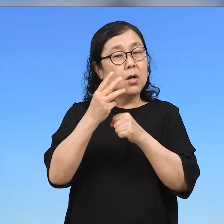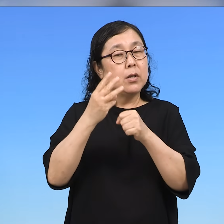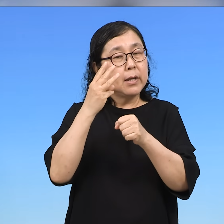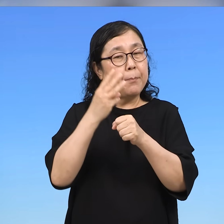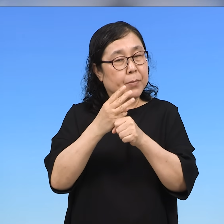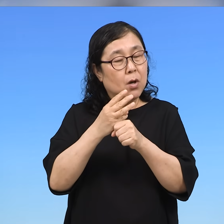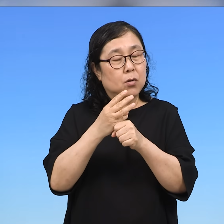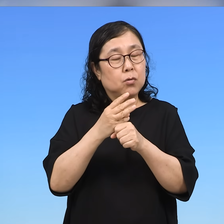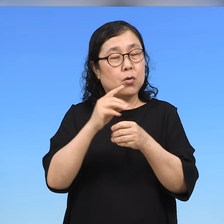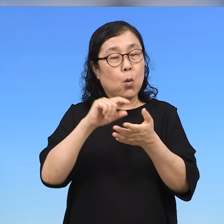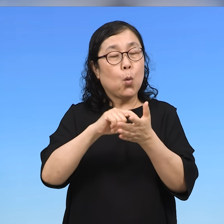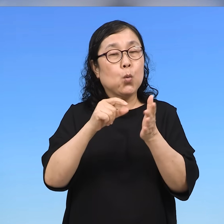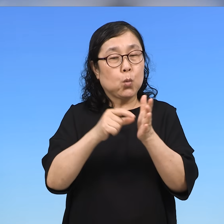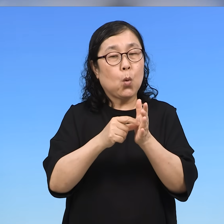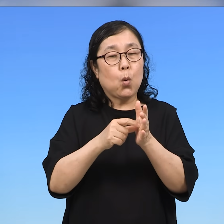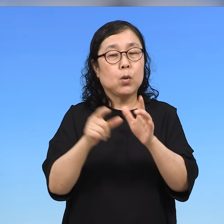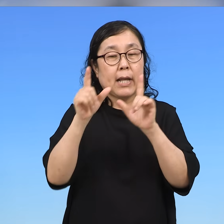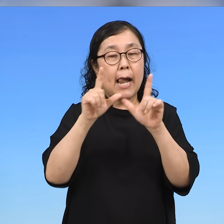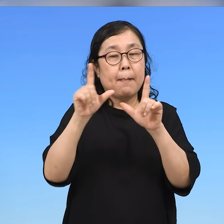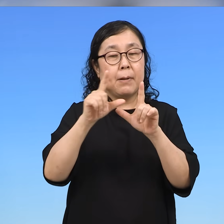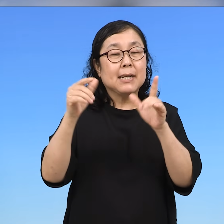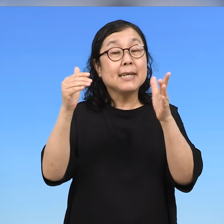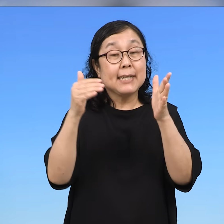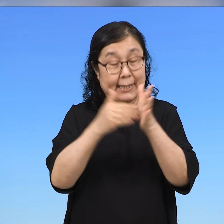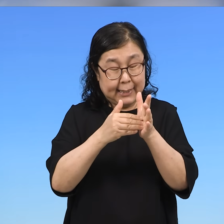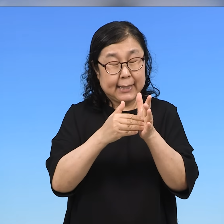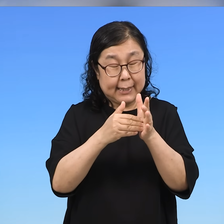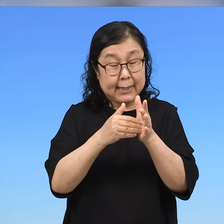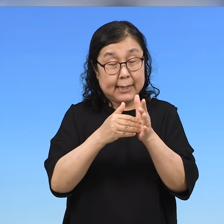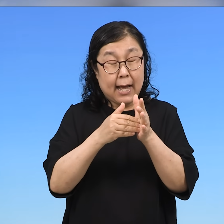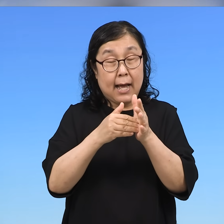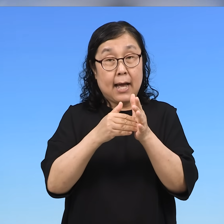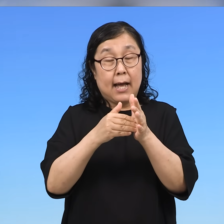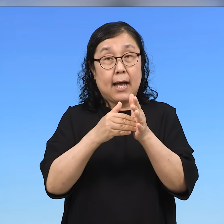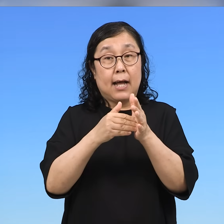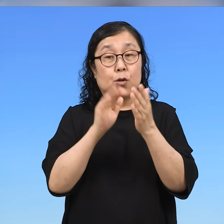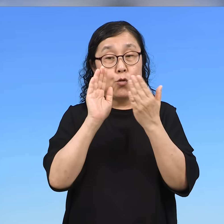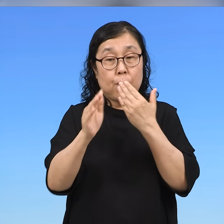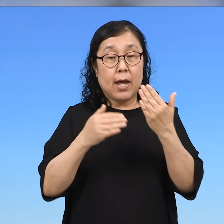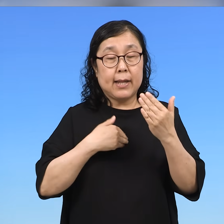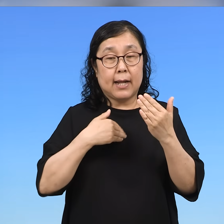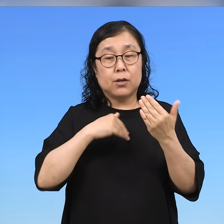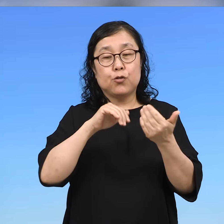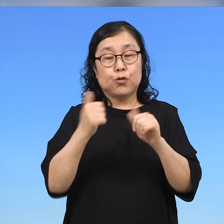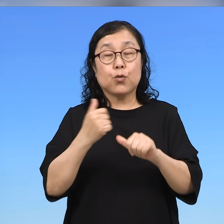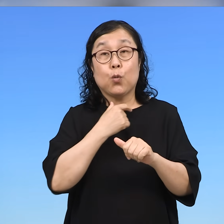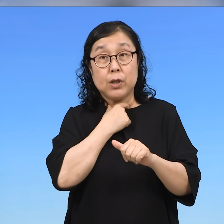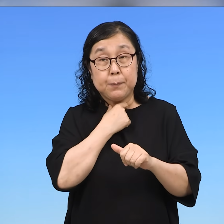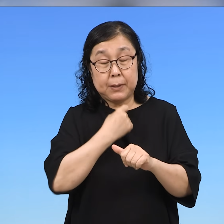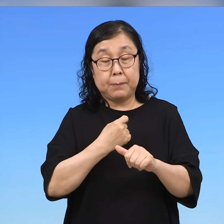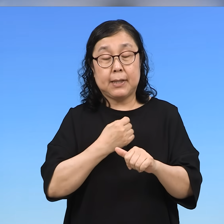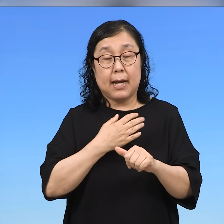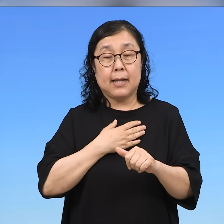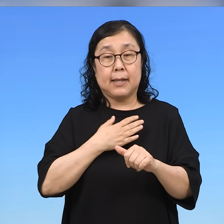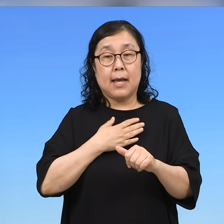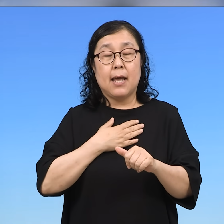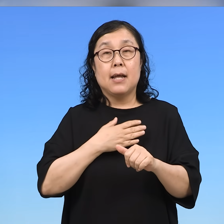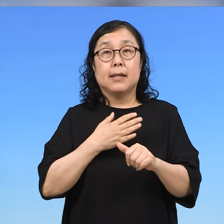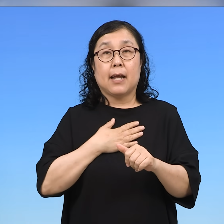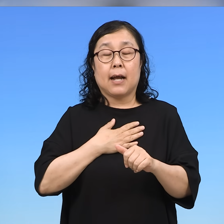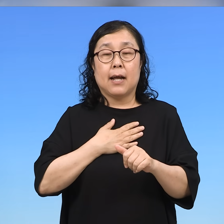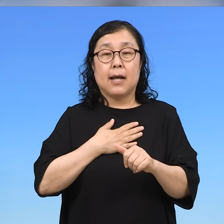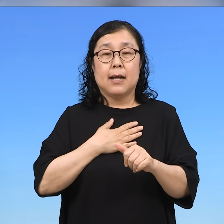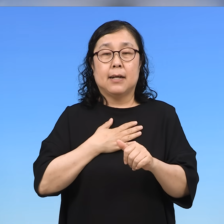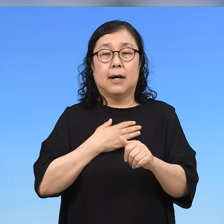생각을 진심으로 하고 있습니다. 단 우리 아이들이 다 이제 그 출가, 결혼을 다 한 이후면 더 좋겠지만요.